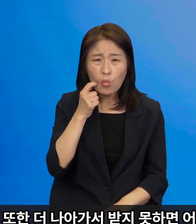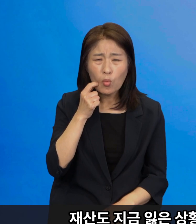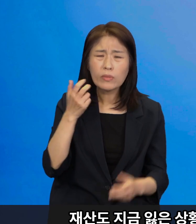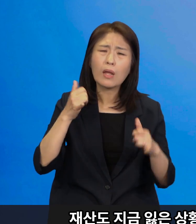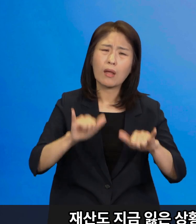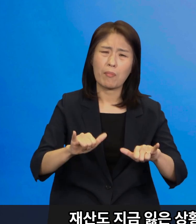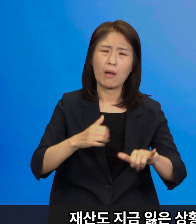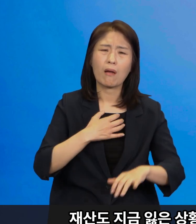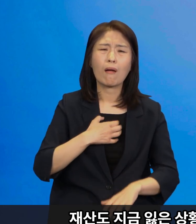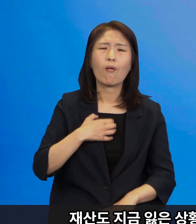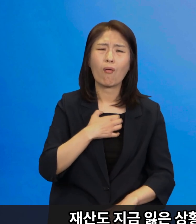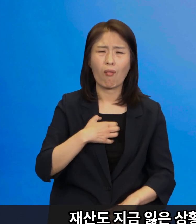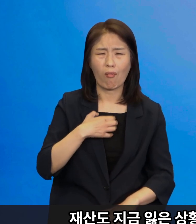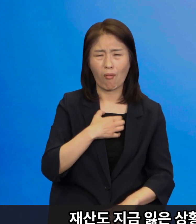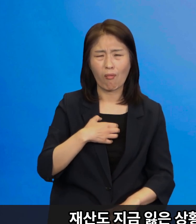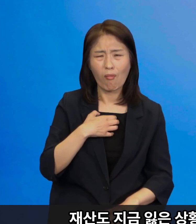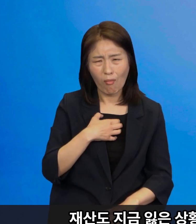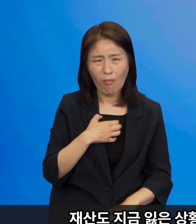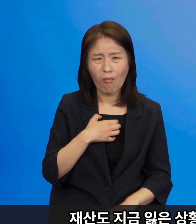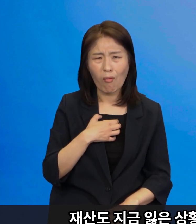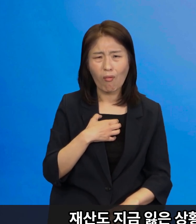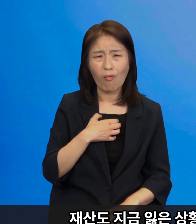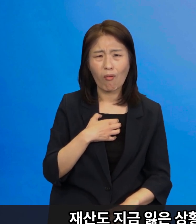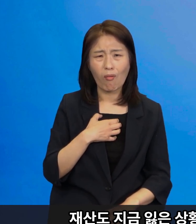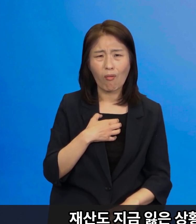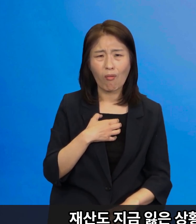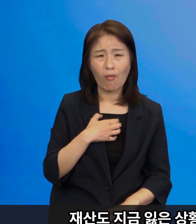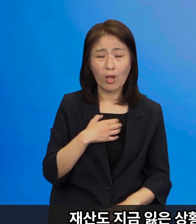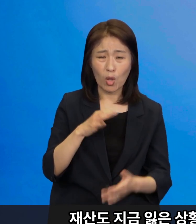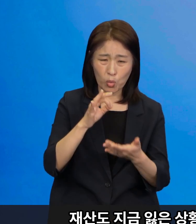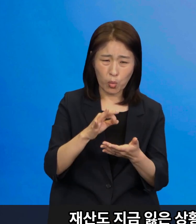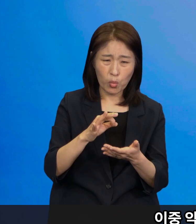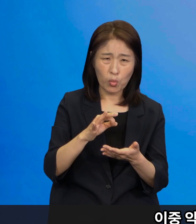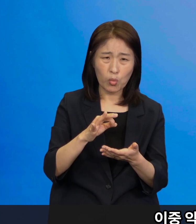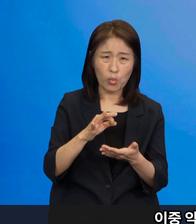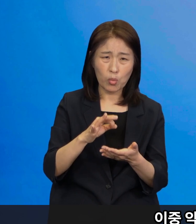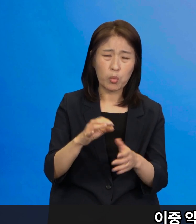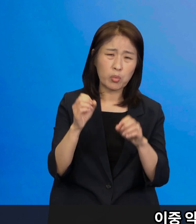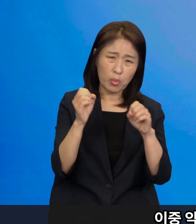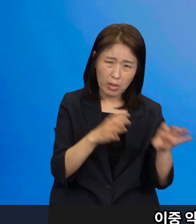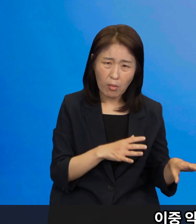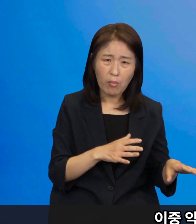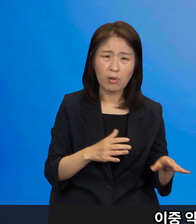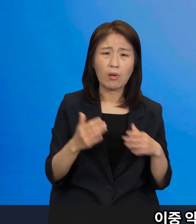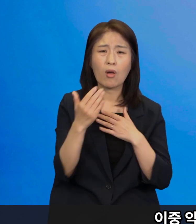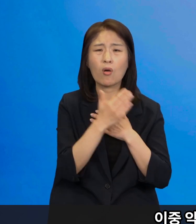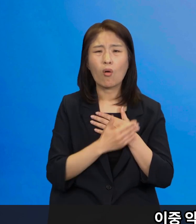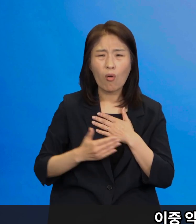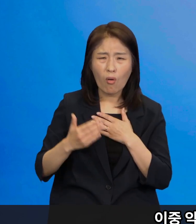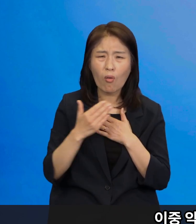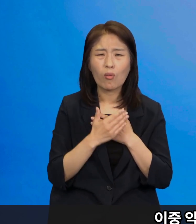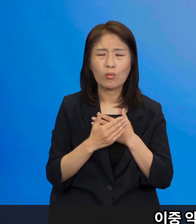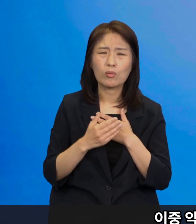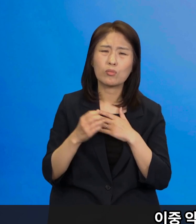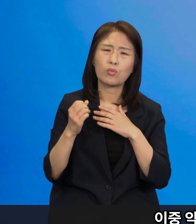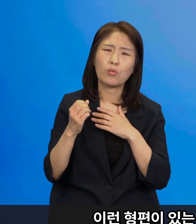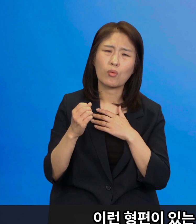겁니다. 재산도 지금 잃은 상황인데 건강도 잃을 수 있는 이 상황, 이중 악재가 벌어진